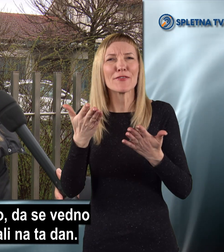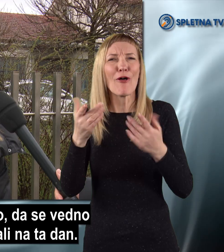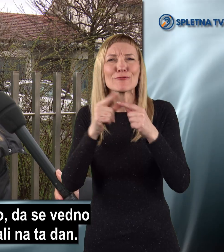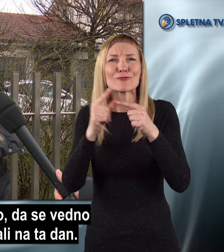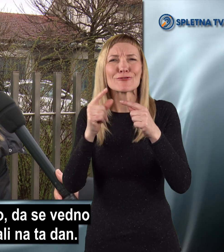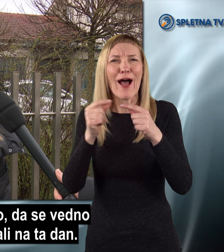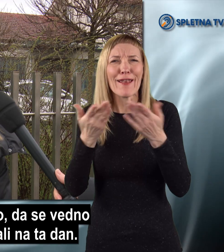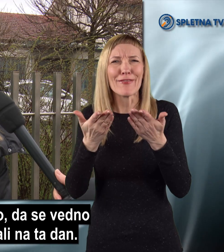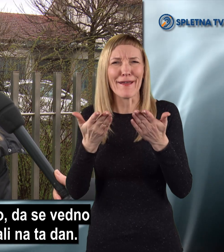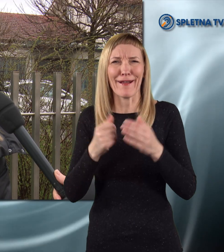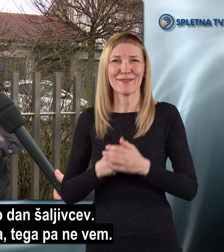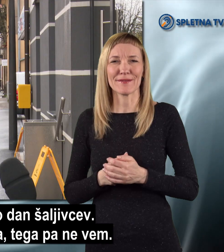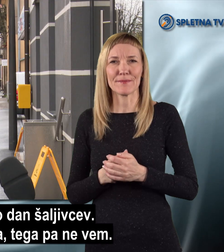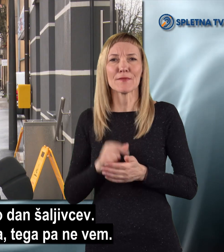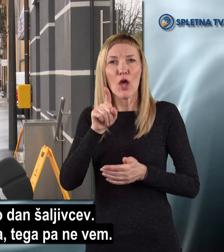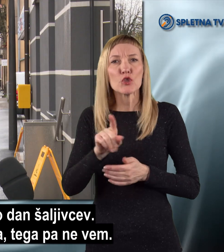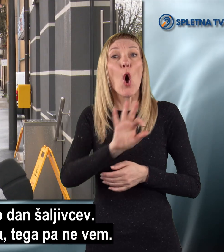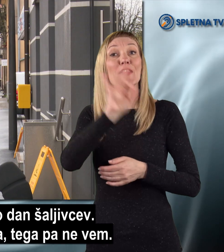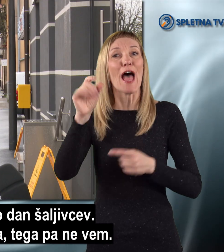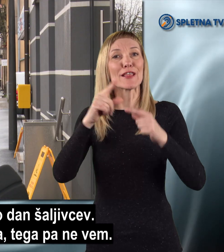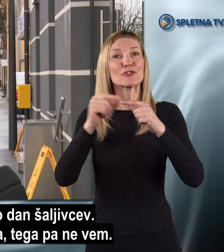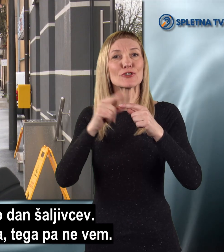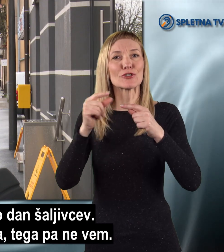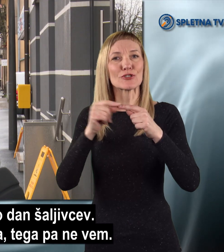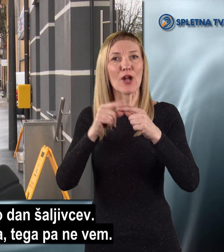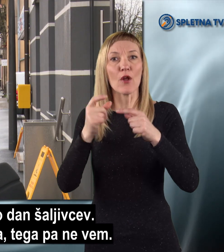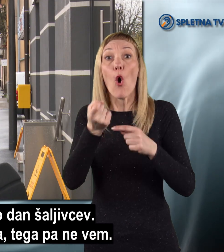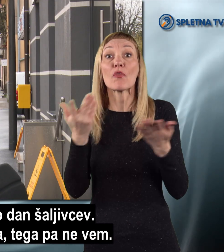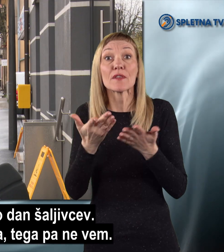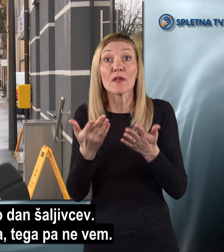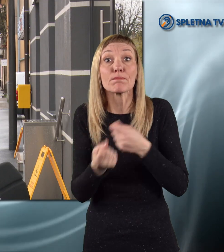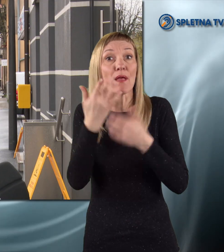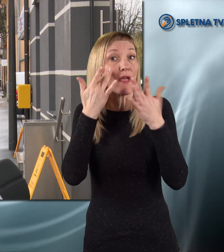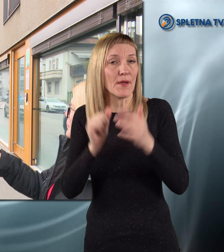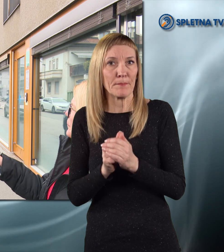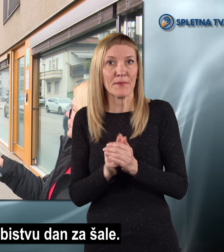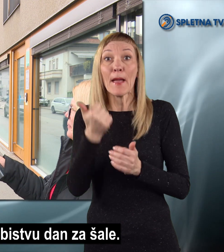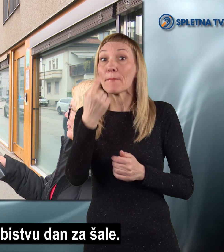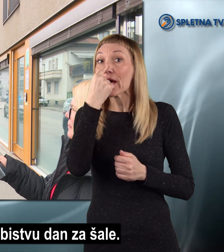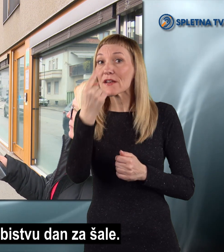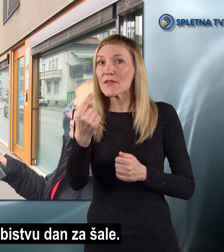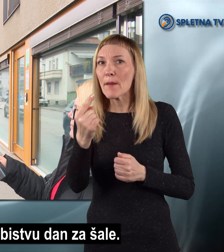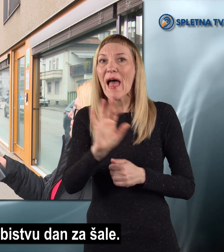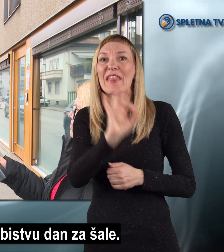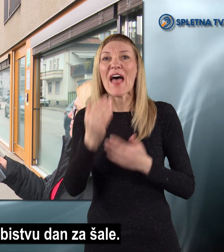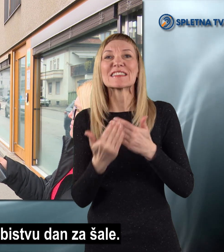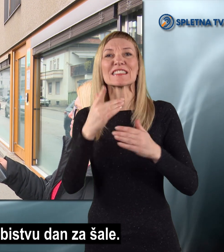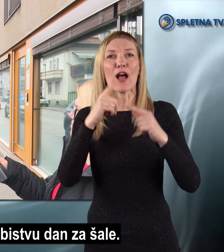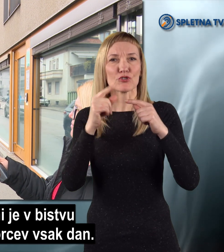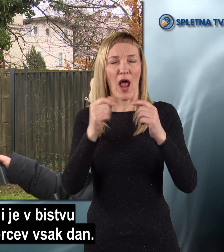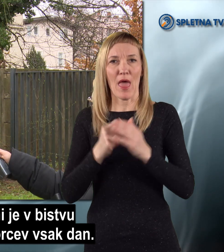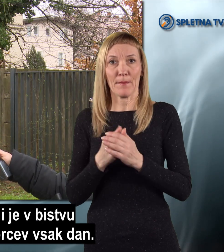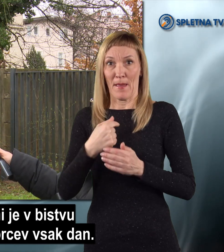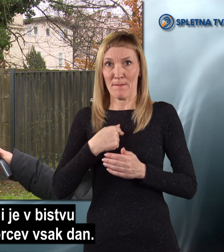se vedno nekaj poheca na ta dan. Ja, da je to dan šaljivcem, odkot pa izhaja, to pa ne vem. 1. april je v bistvu dan za